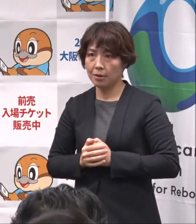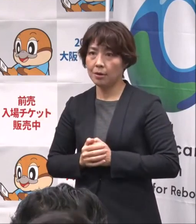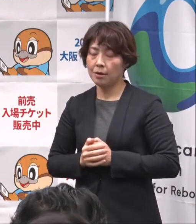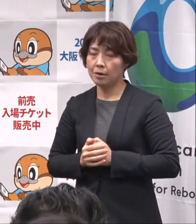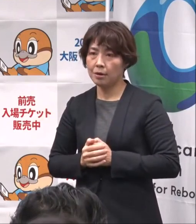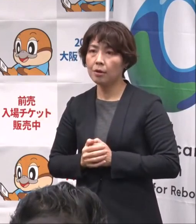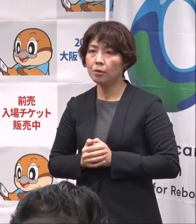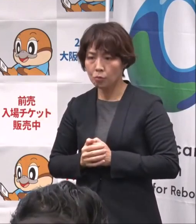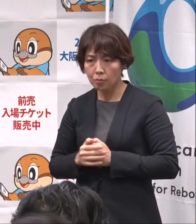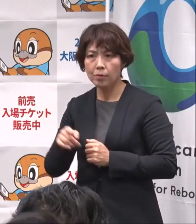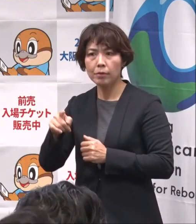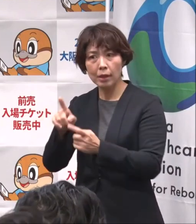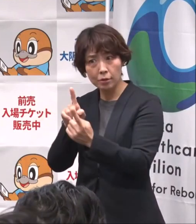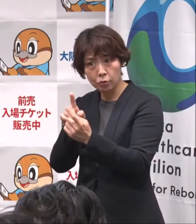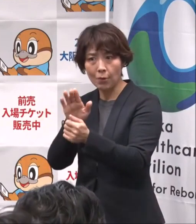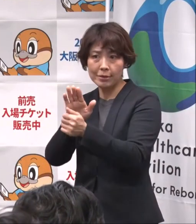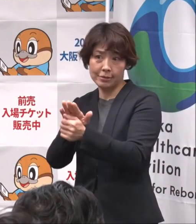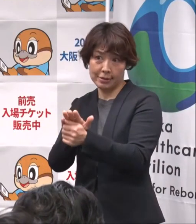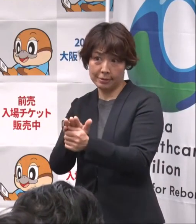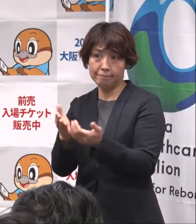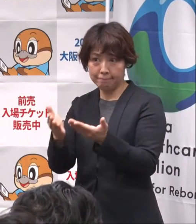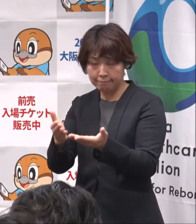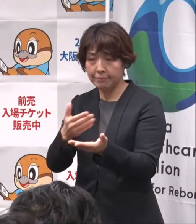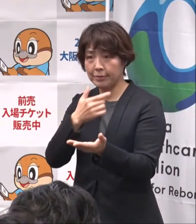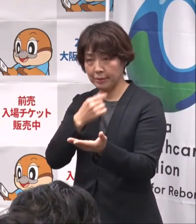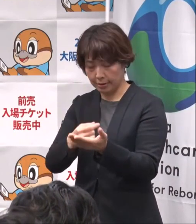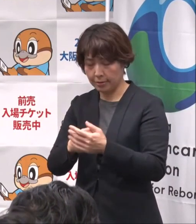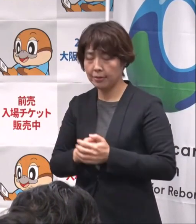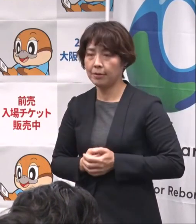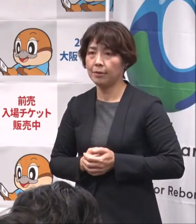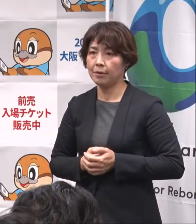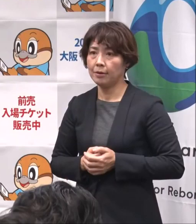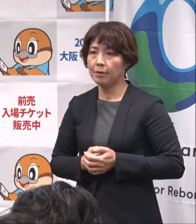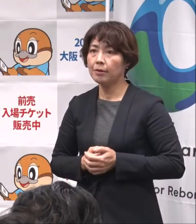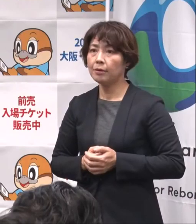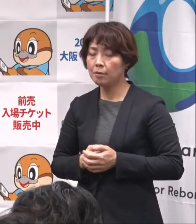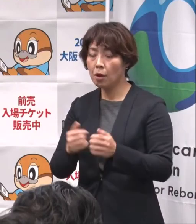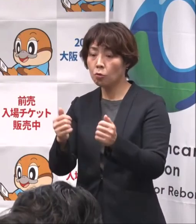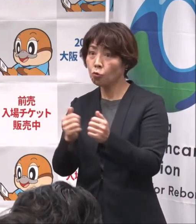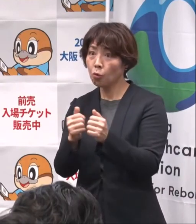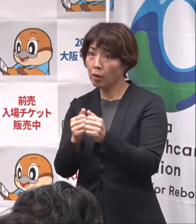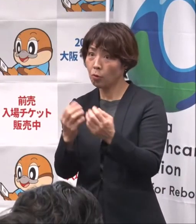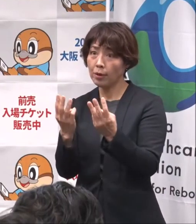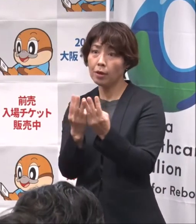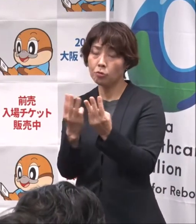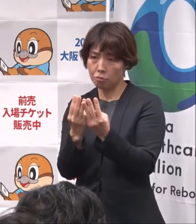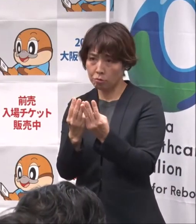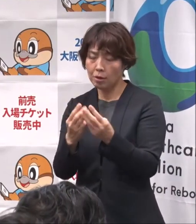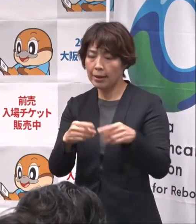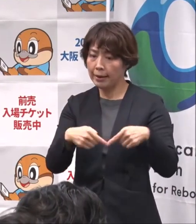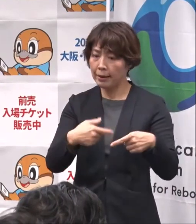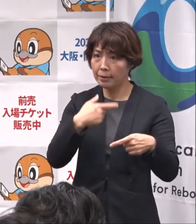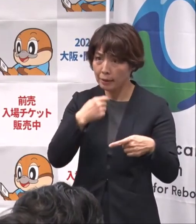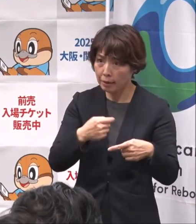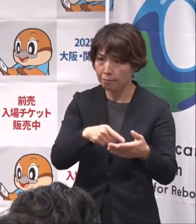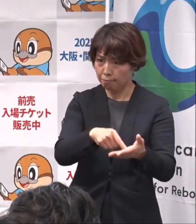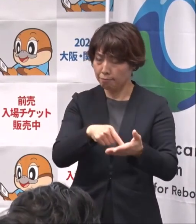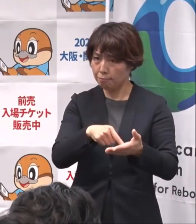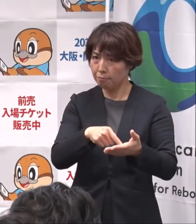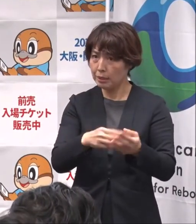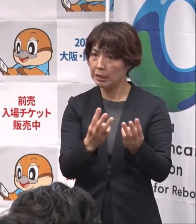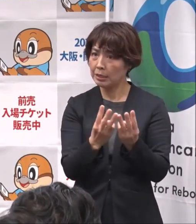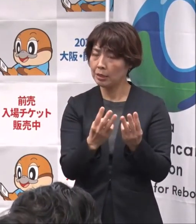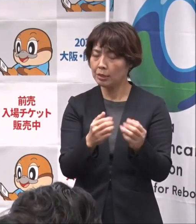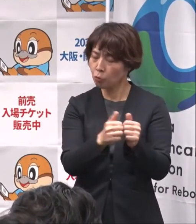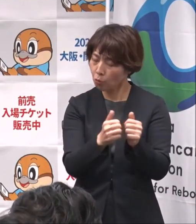の住居支援ができればいいなというふうに思います。そして確実に相談件数も入居希望件数も実際の入